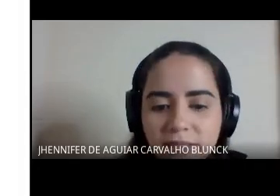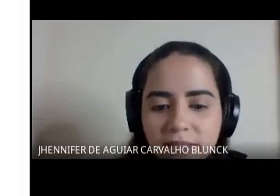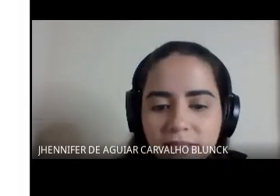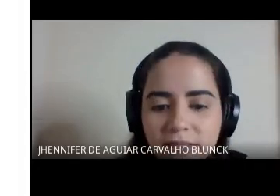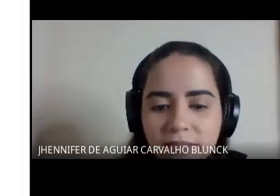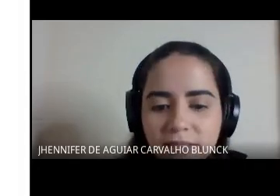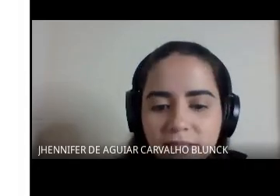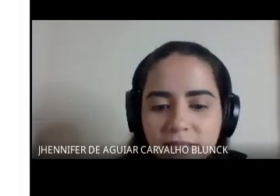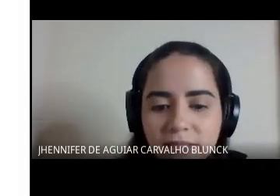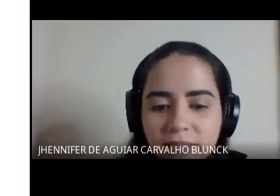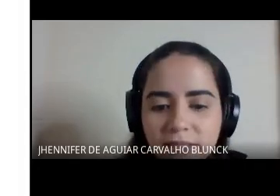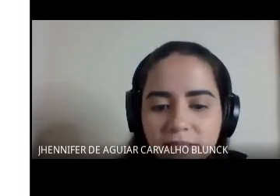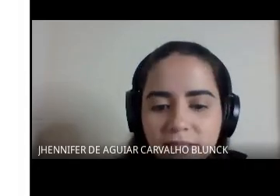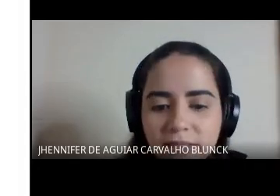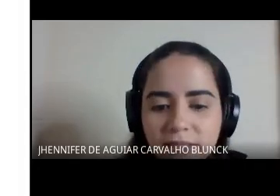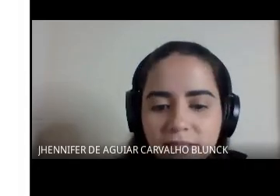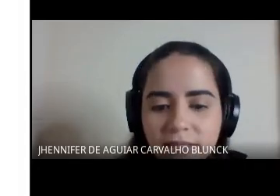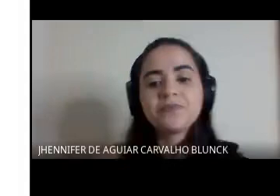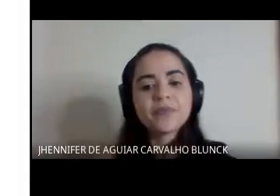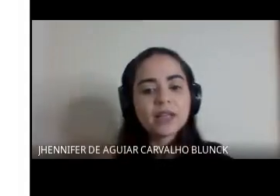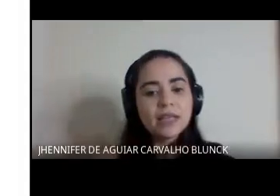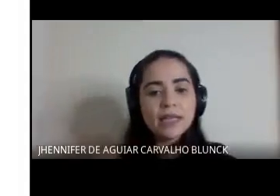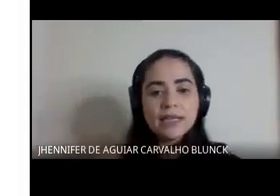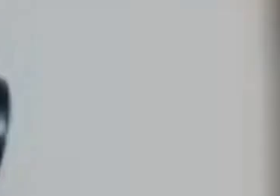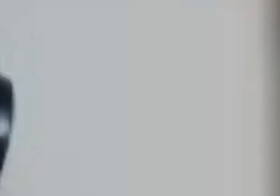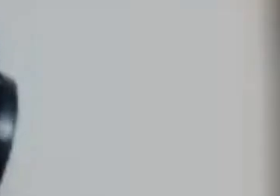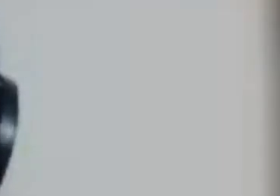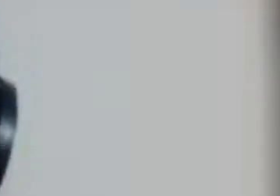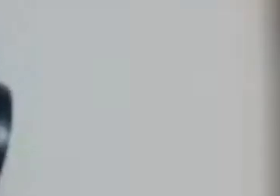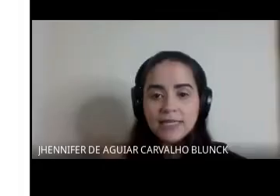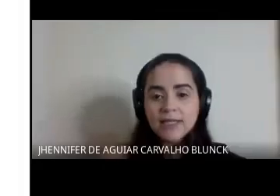intuição, raciocínio espacial, música e ritmo. Então,